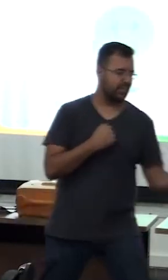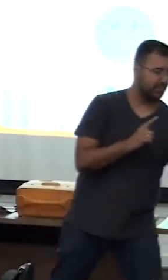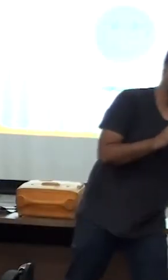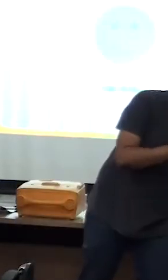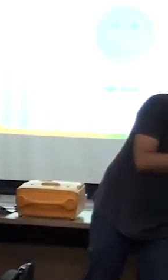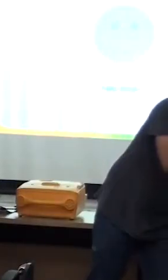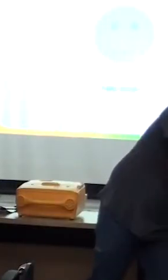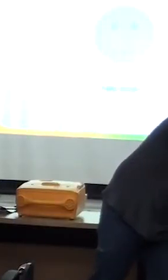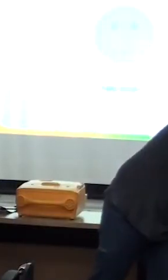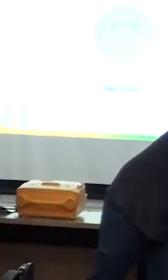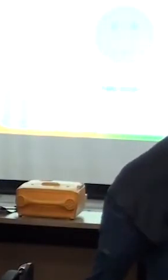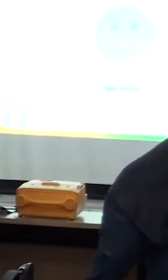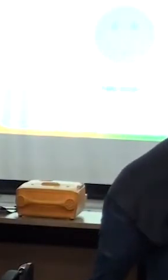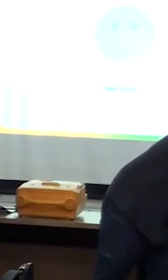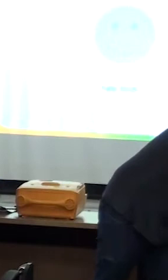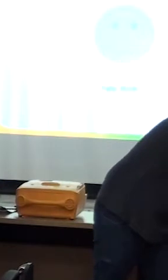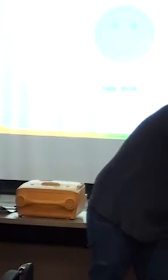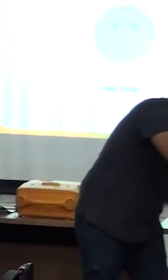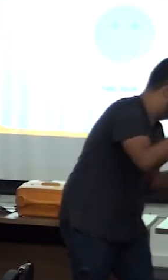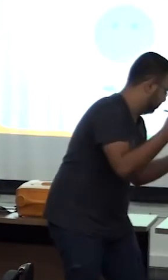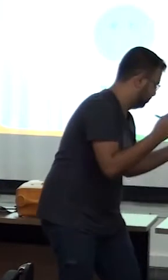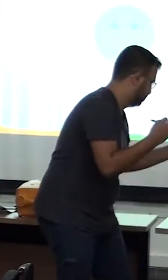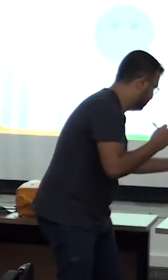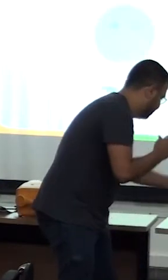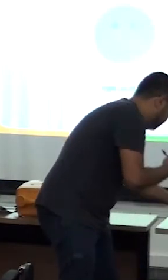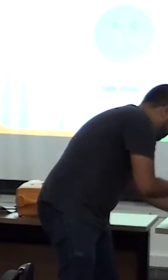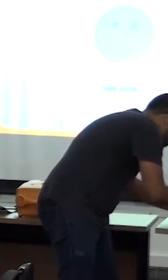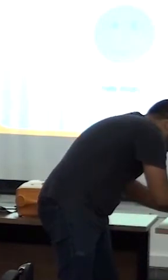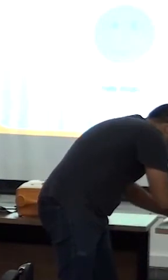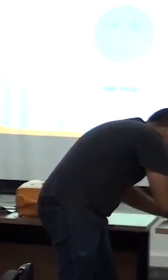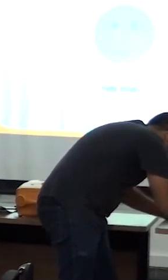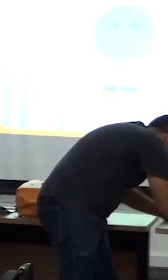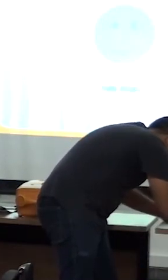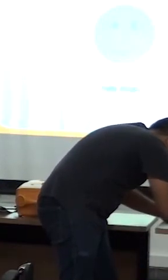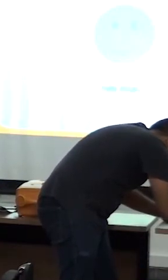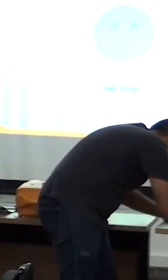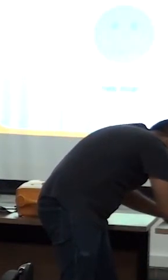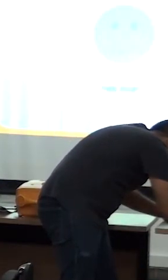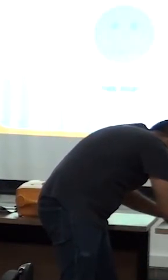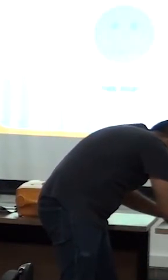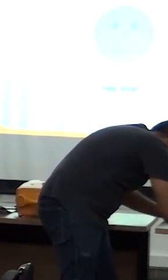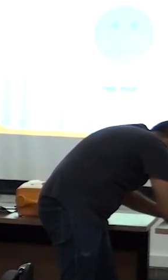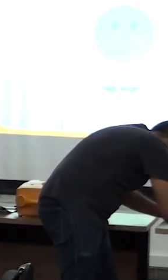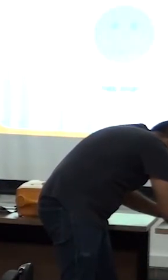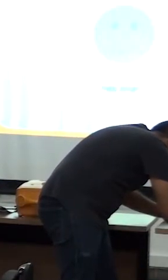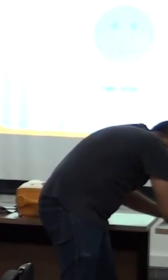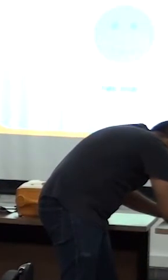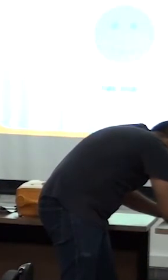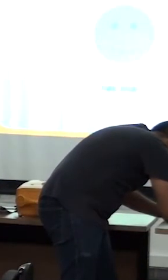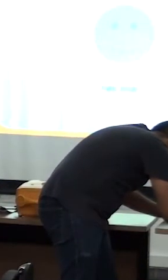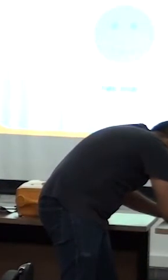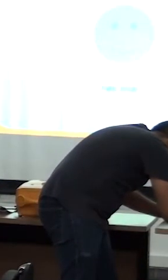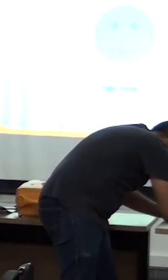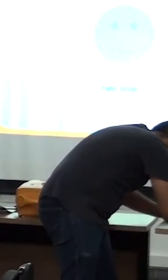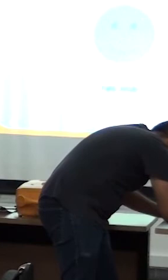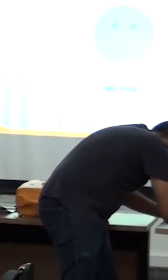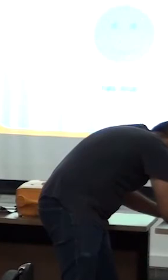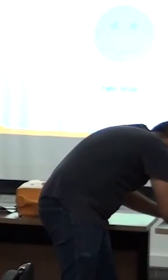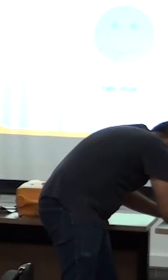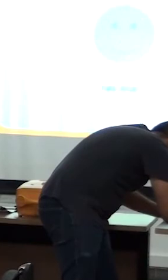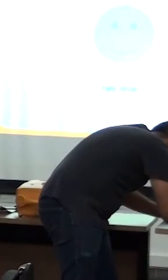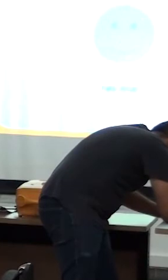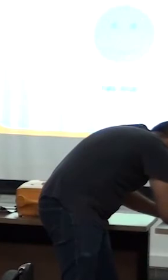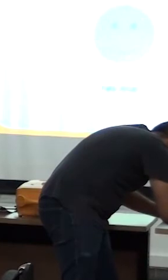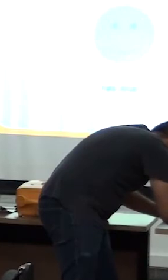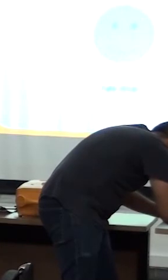aí, são 5 bolsistas voluntários e os meninos produzem, querem produzir mesmo, querem escrever,